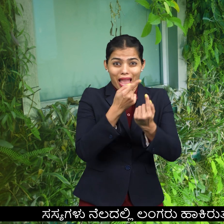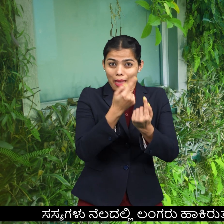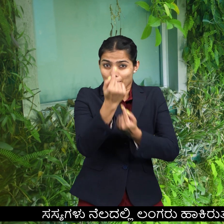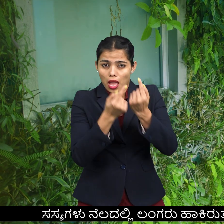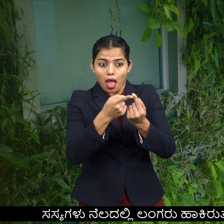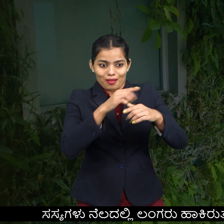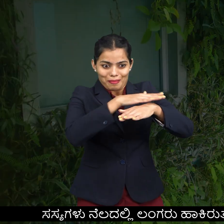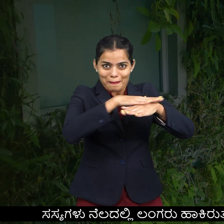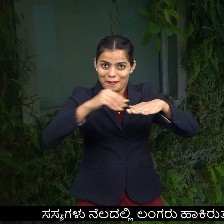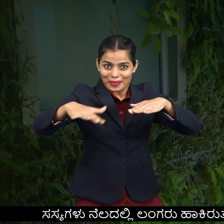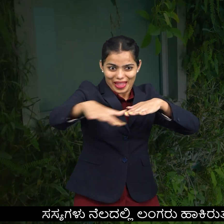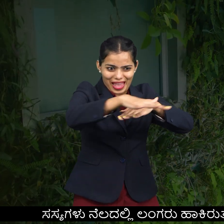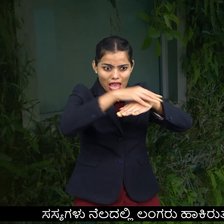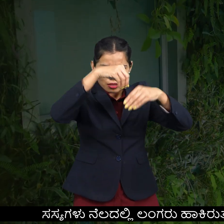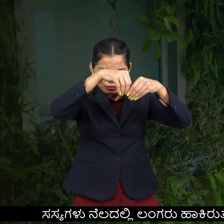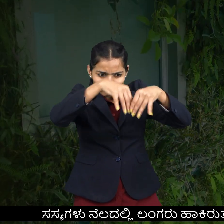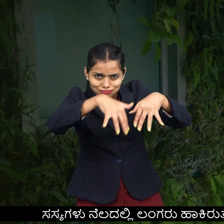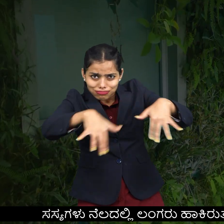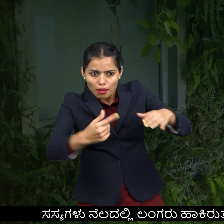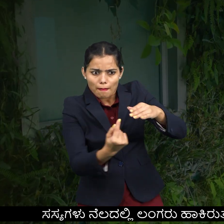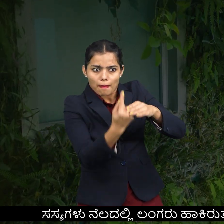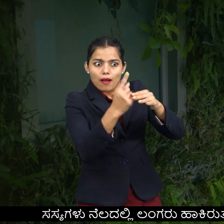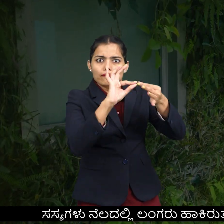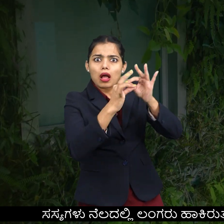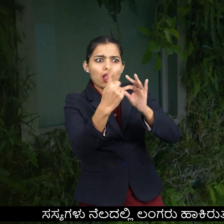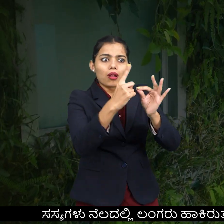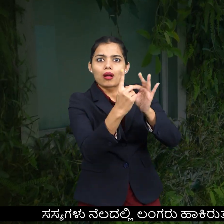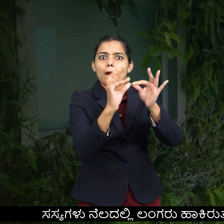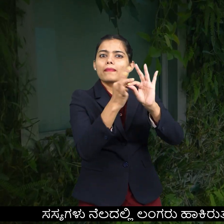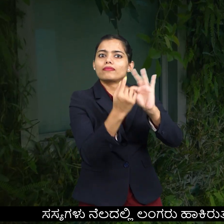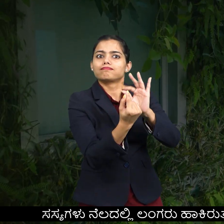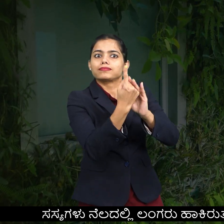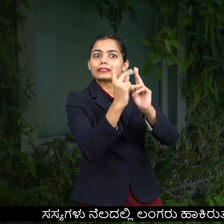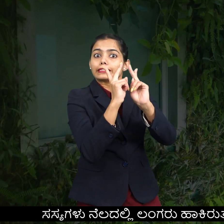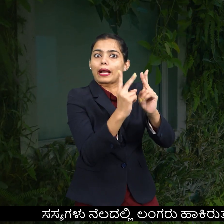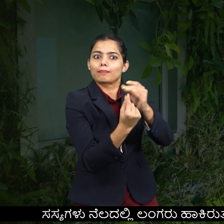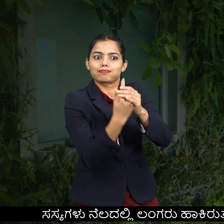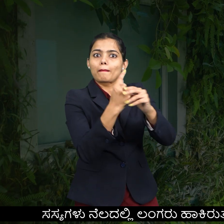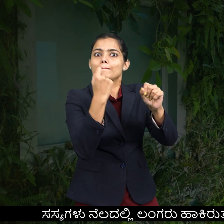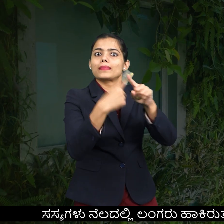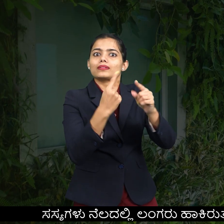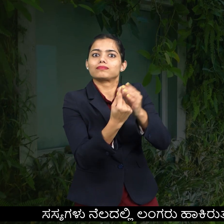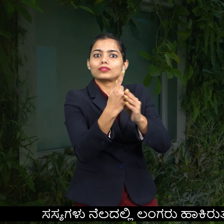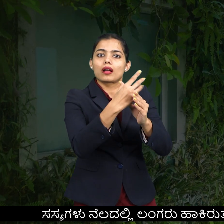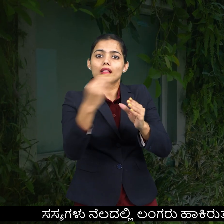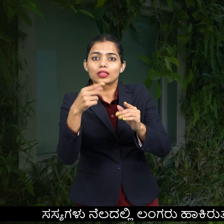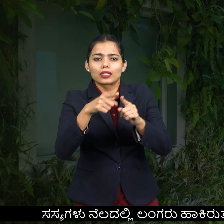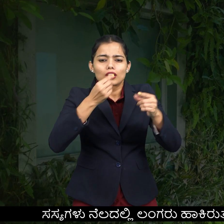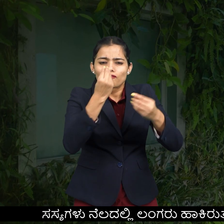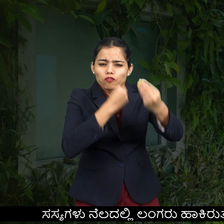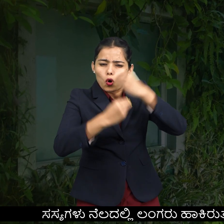ಸಸ್ಯಗಳು ನೆಲದಲ್ಲಿ ಲಂಗರು ಹಾಕಿರುತ್ತವೆ ಮತ್ತು ಆಟೋಟ್ರೋಫಿಕ್